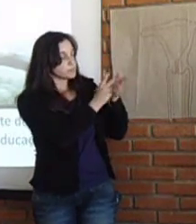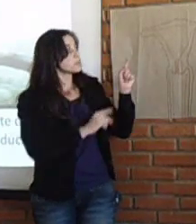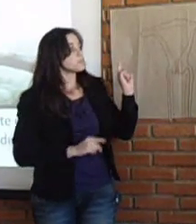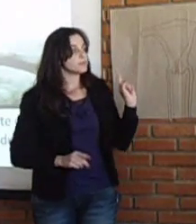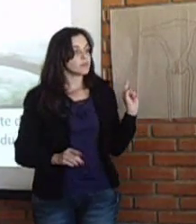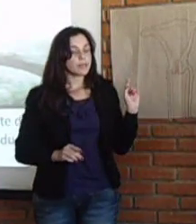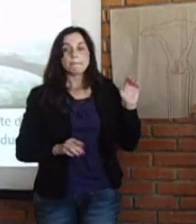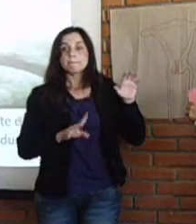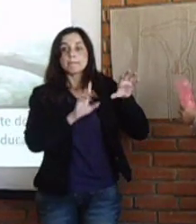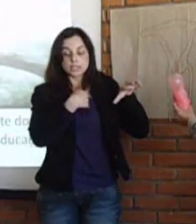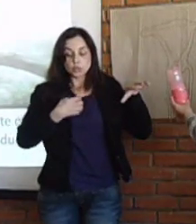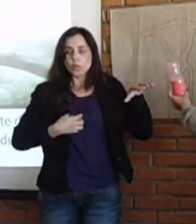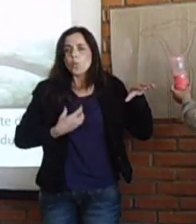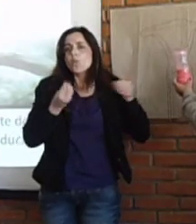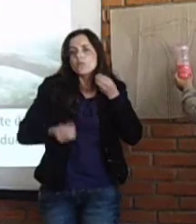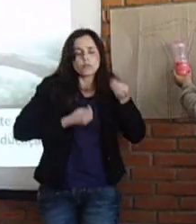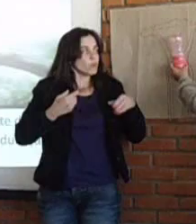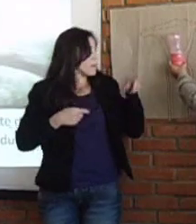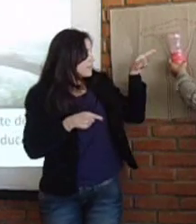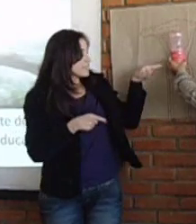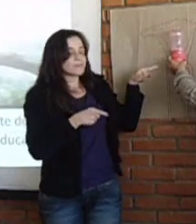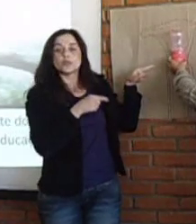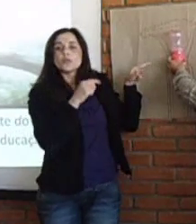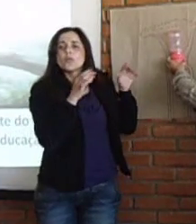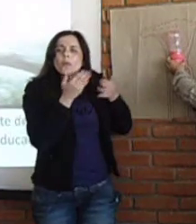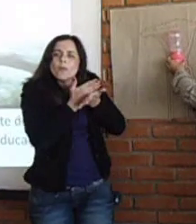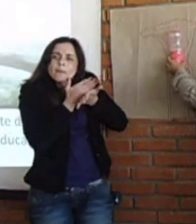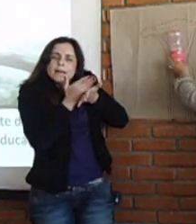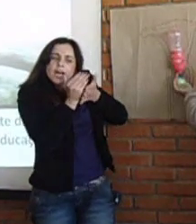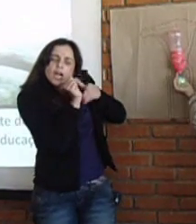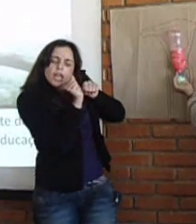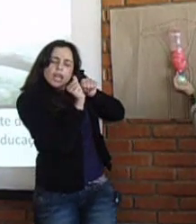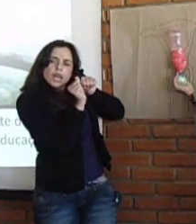E o útero começa a modificar a sua textura.